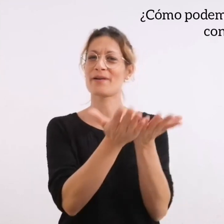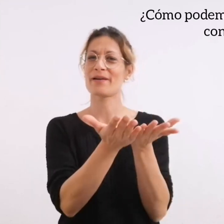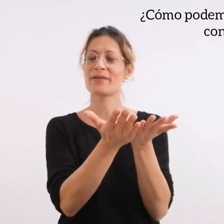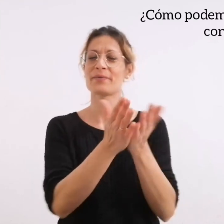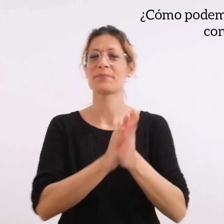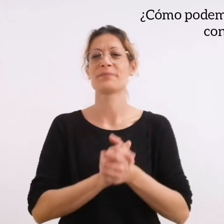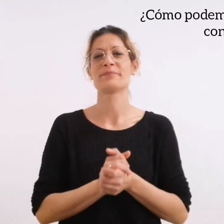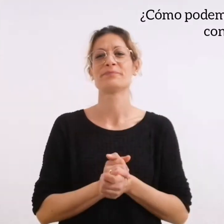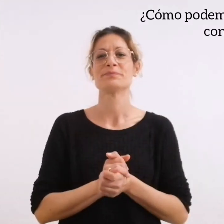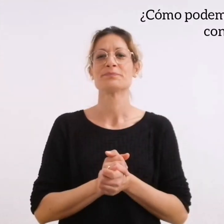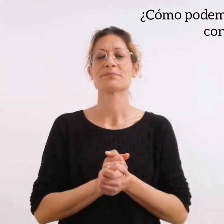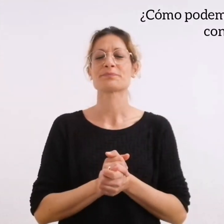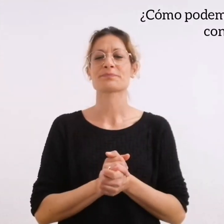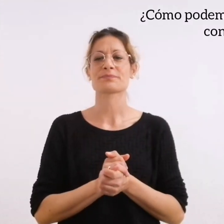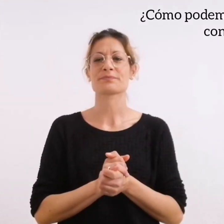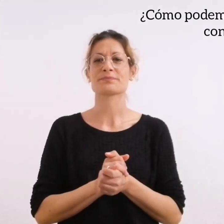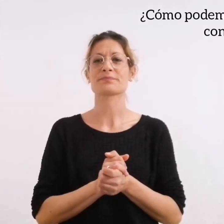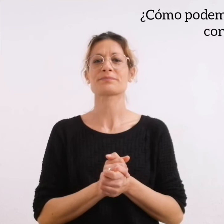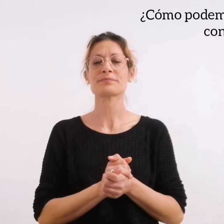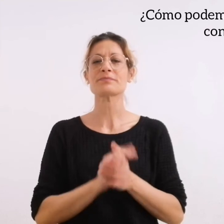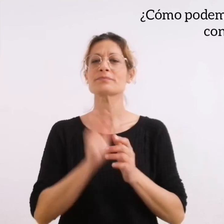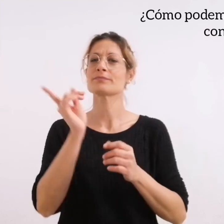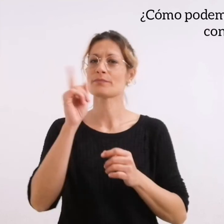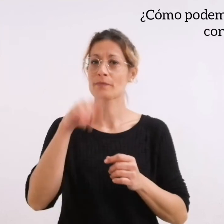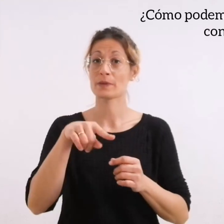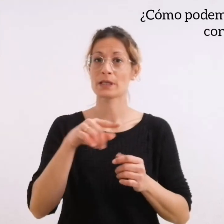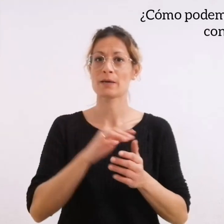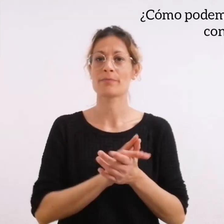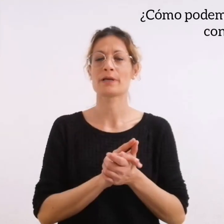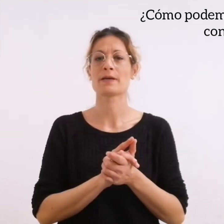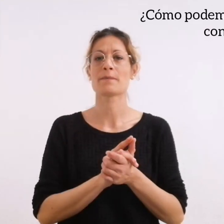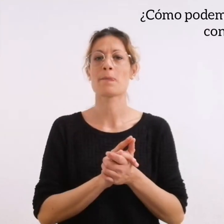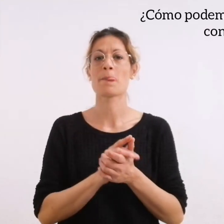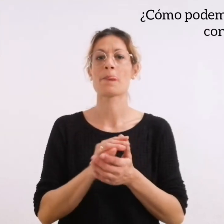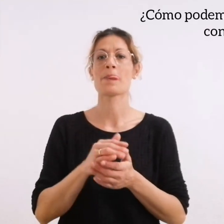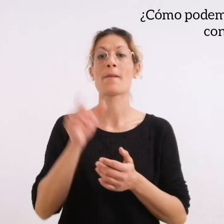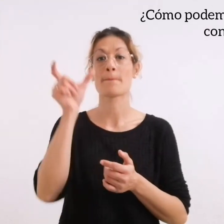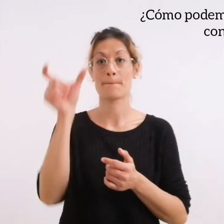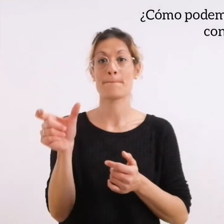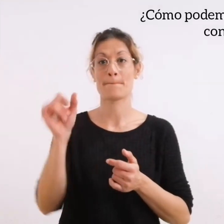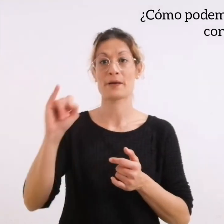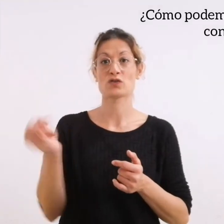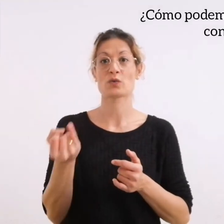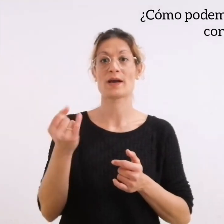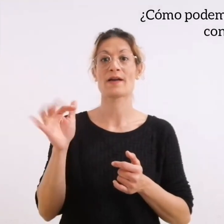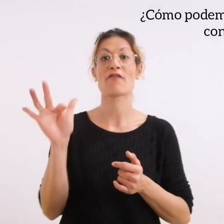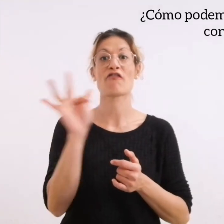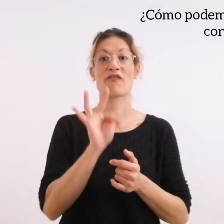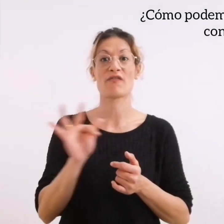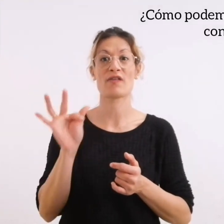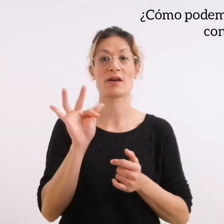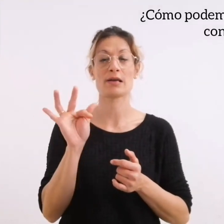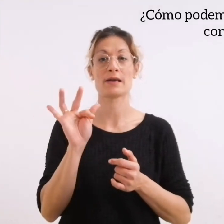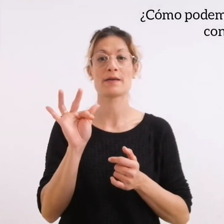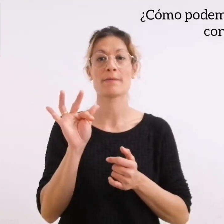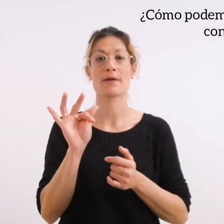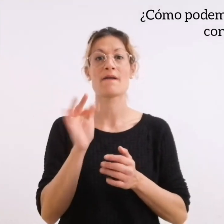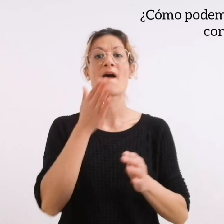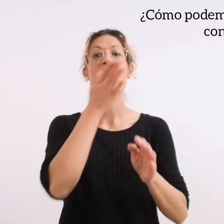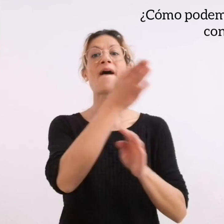adelante, en el mismo pasaje, vemos en 8:26 que Felipe fue llamado fue llamado allí a Gaza, un ángel del